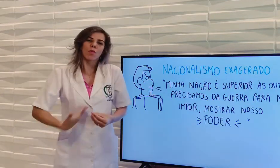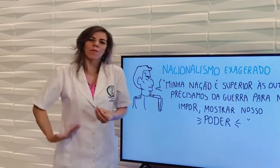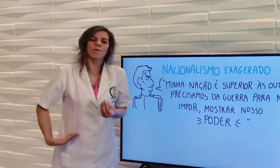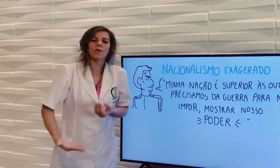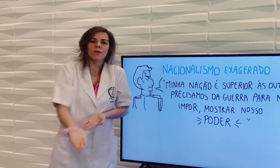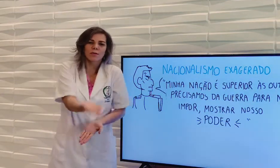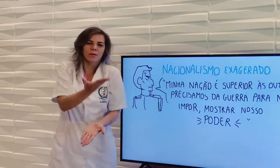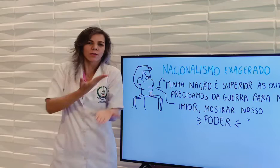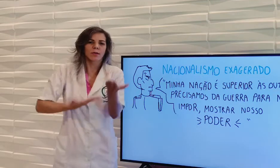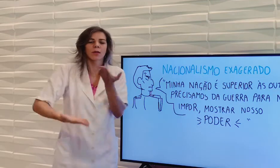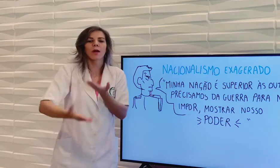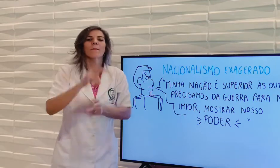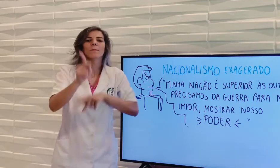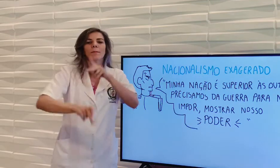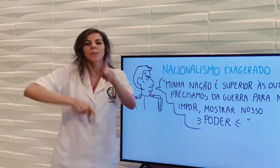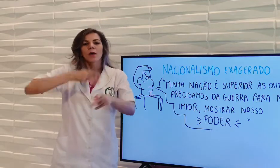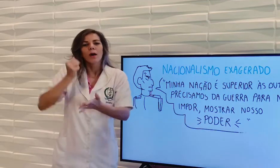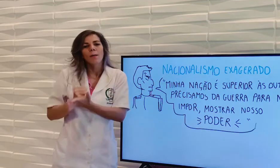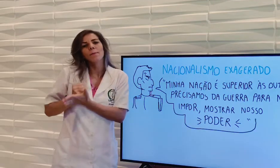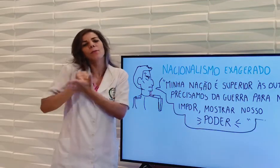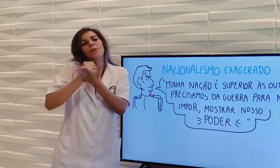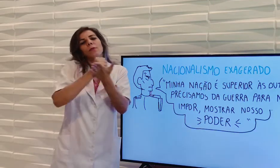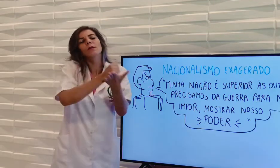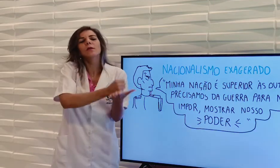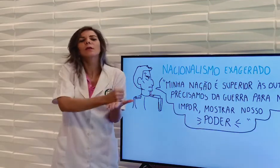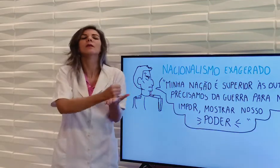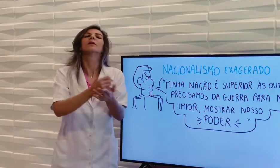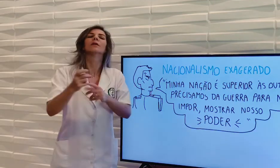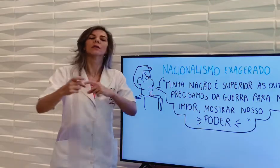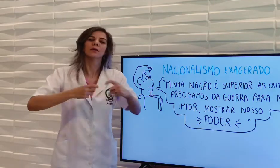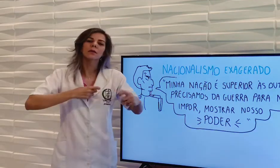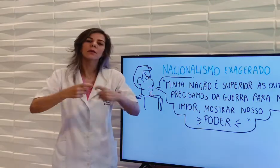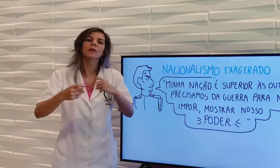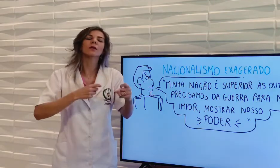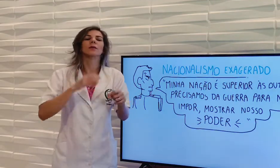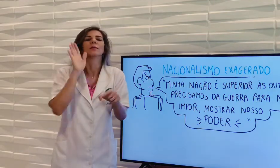apoiar a guerra, a fim de defender sua nação acima de tudo.